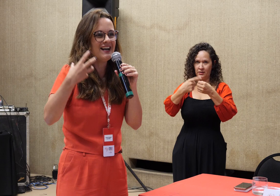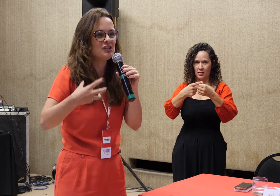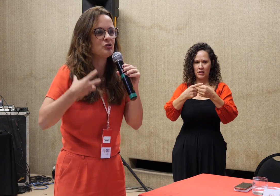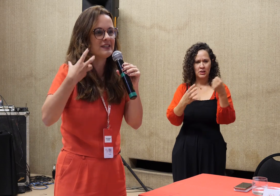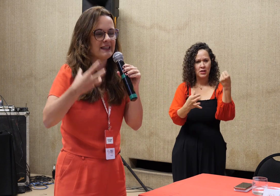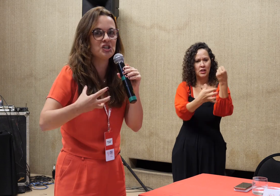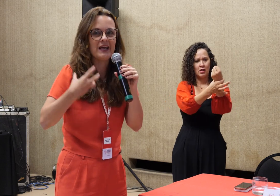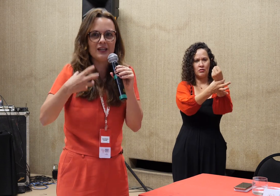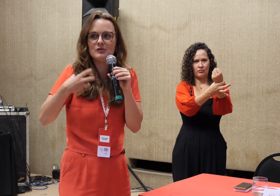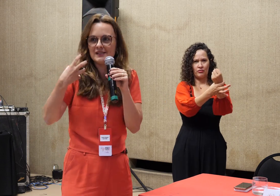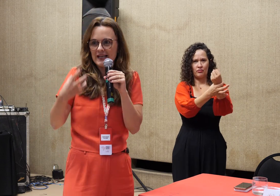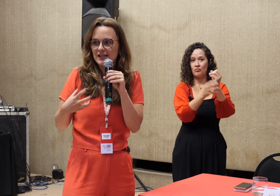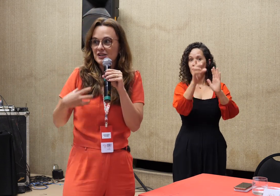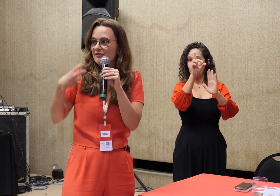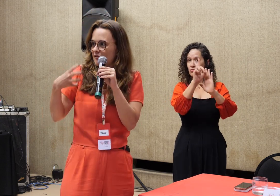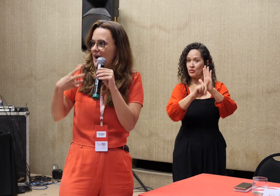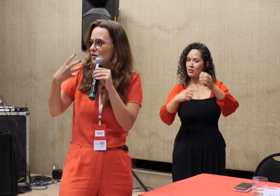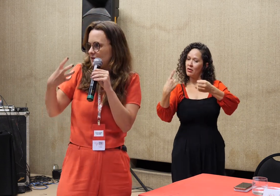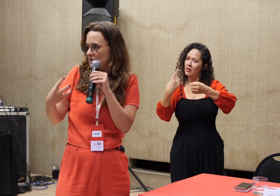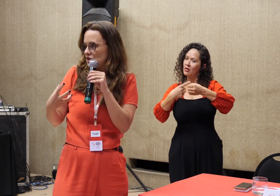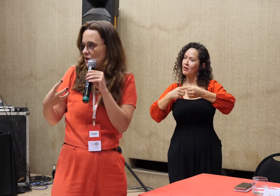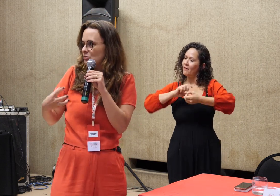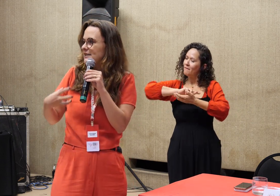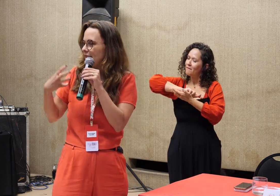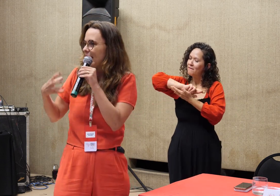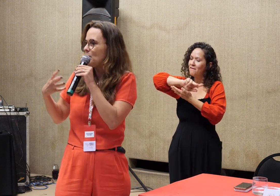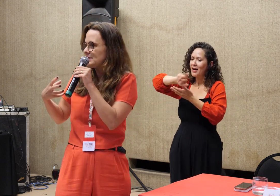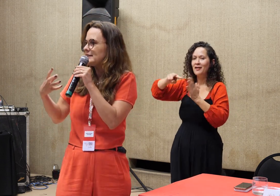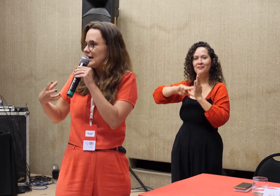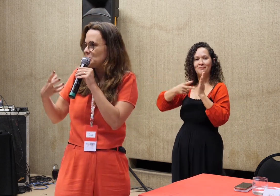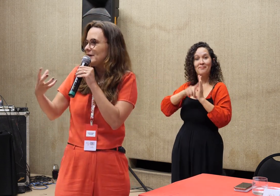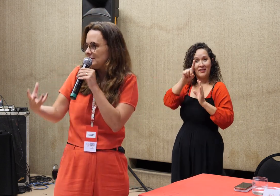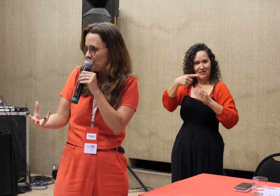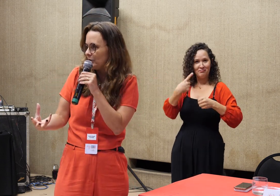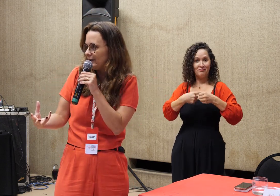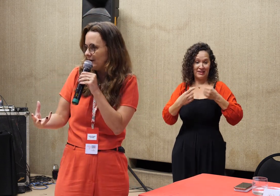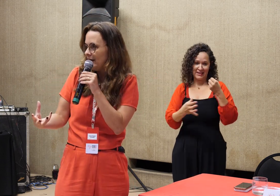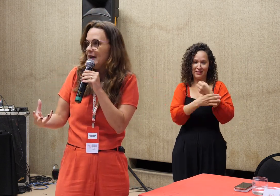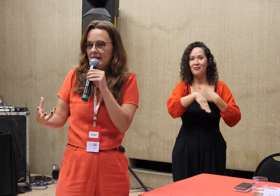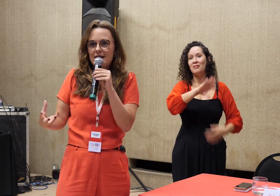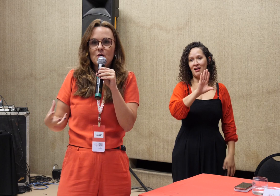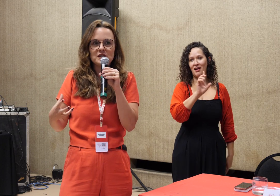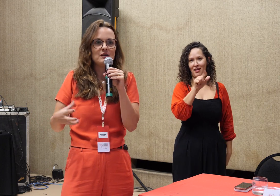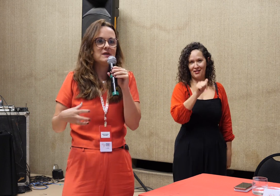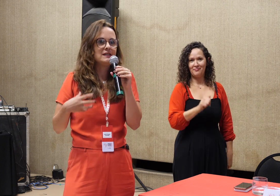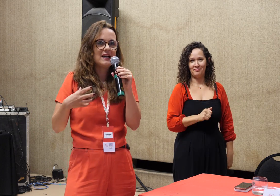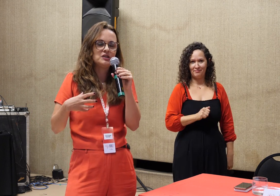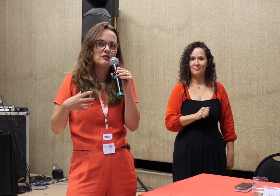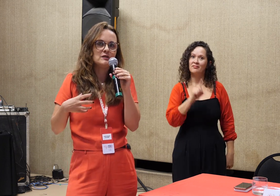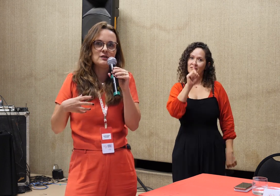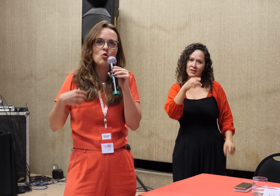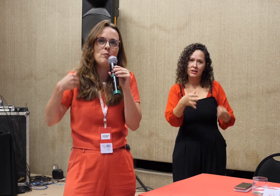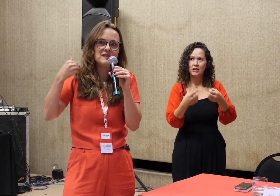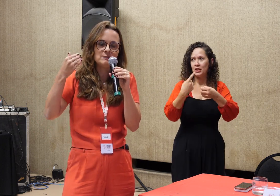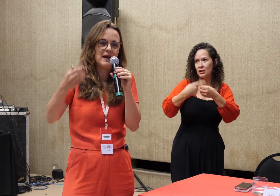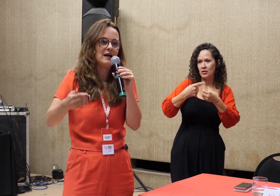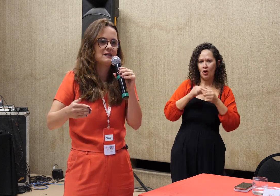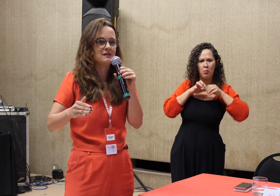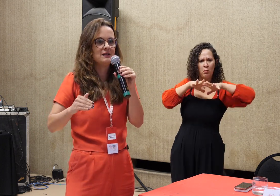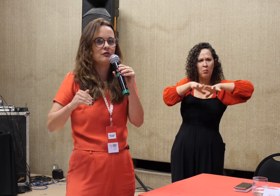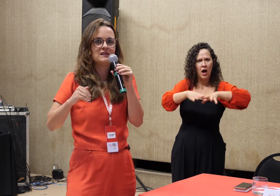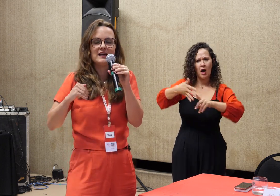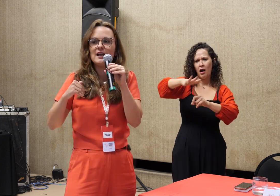que garante o direito à cidade, em vários sentidos, ela é uma cidade mais segura. Eu acho que é uma cidade em que você ocupa